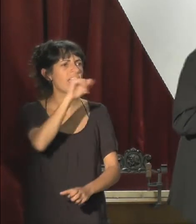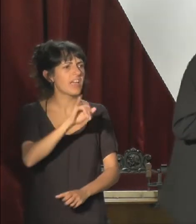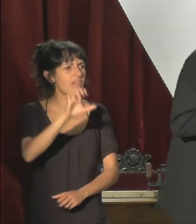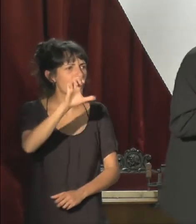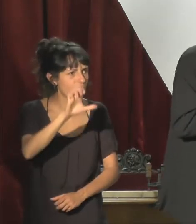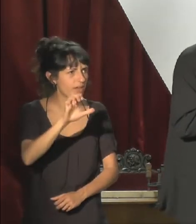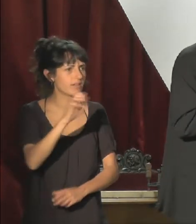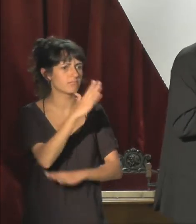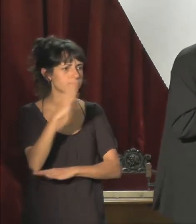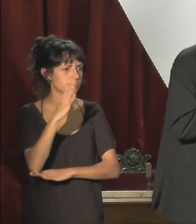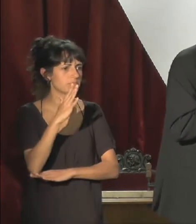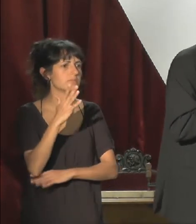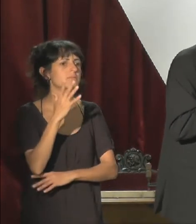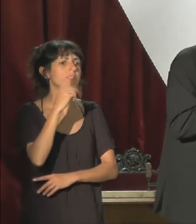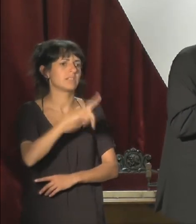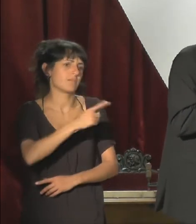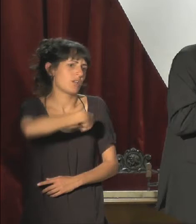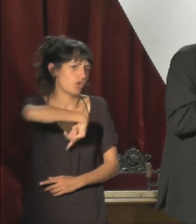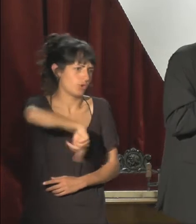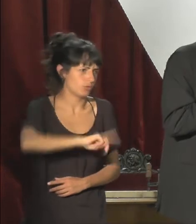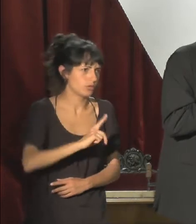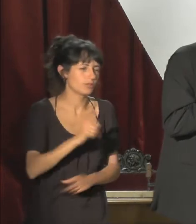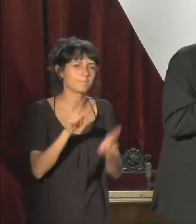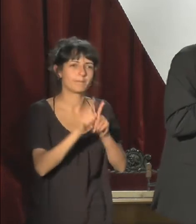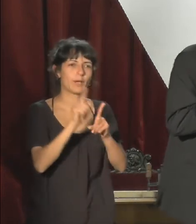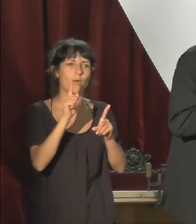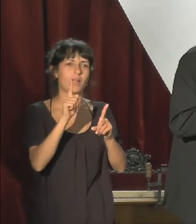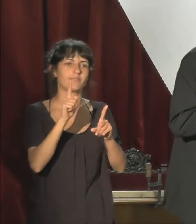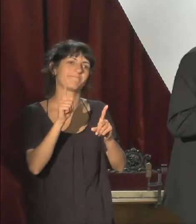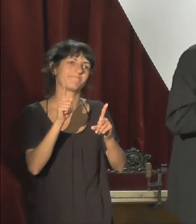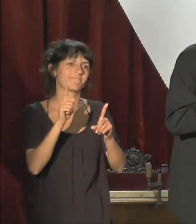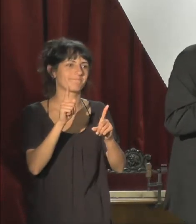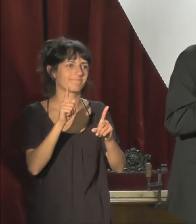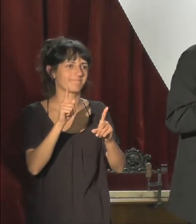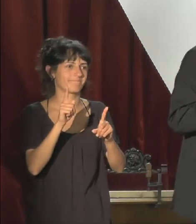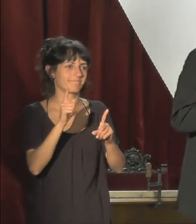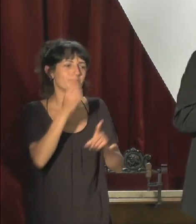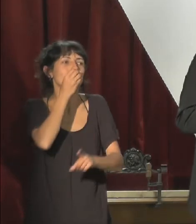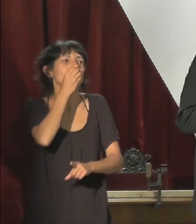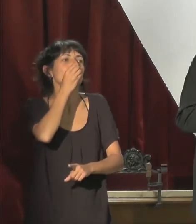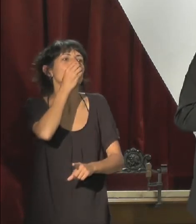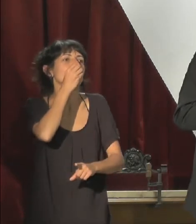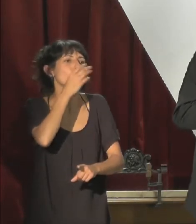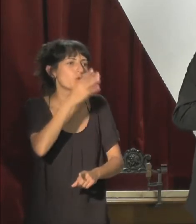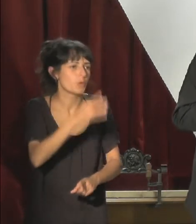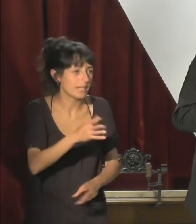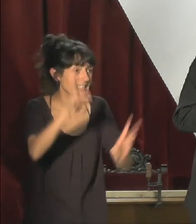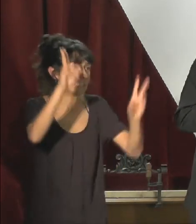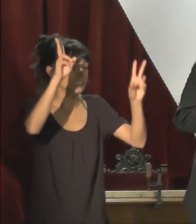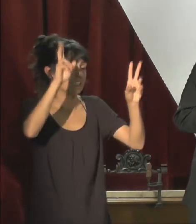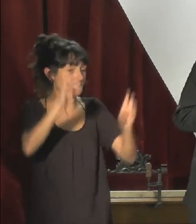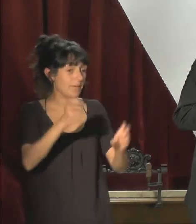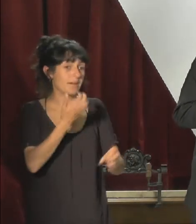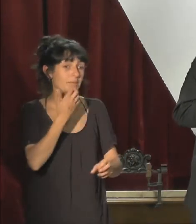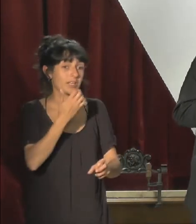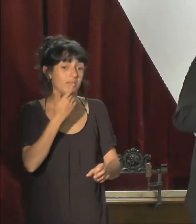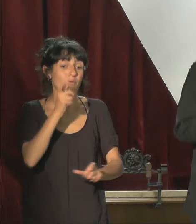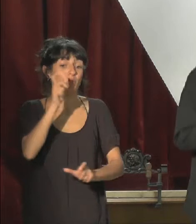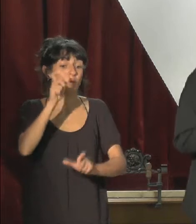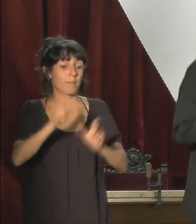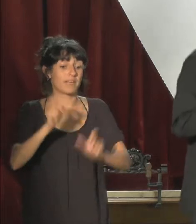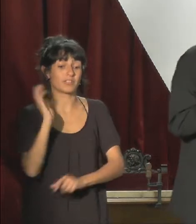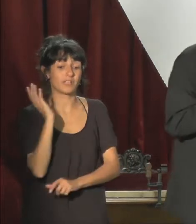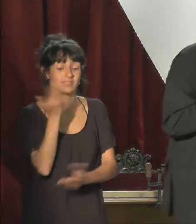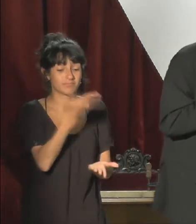tivemos un gran éxito denunciando e recuperando, poñendo en primeiro plano outra volta as víctimas de Angrois,